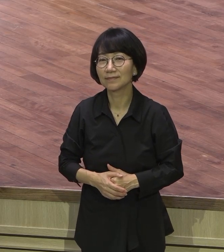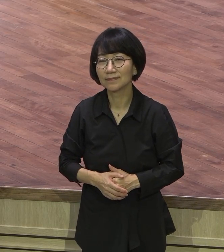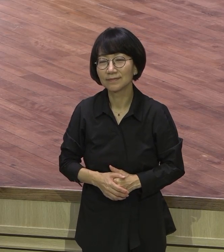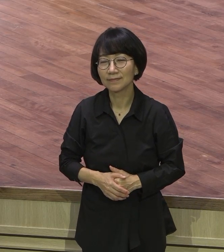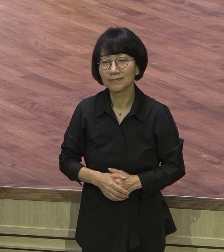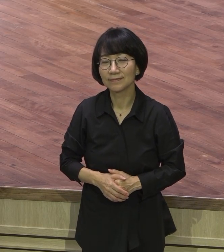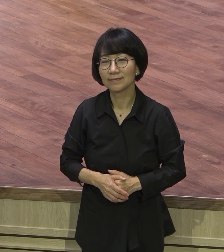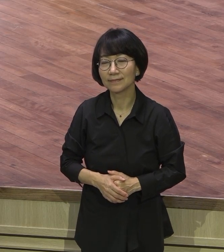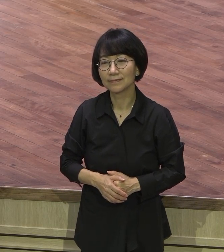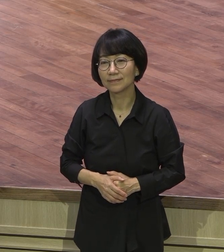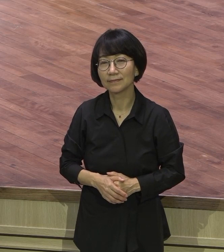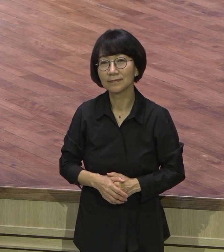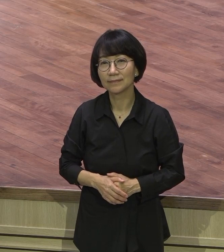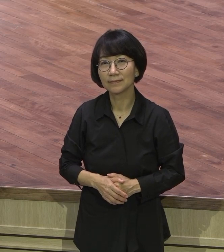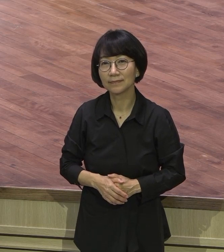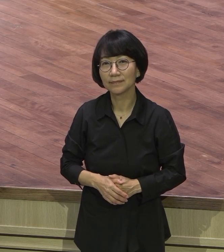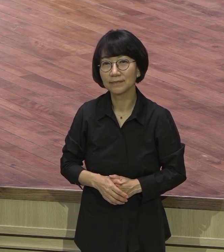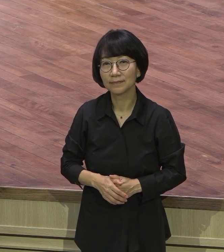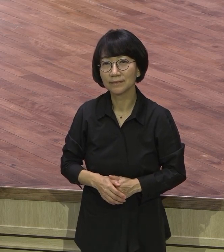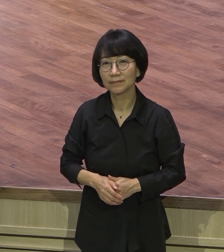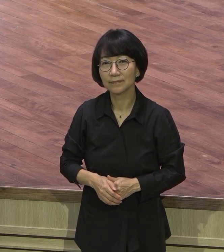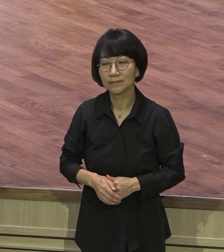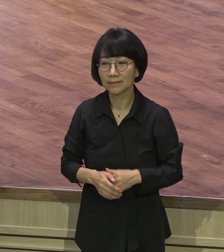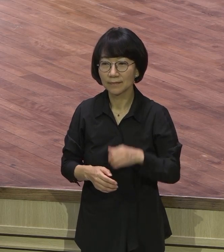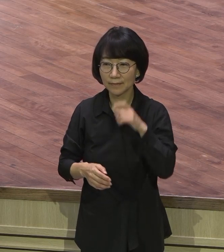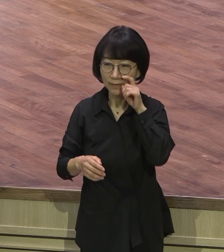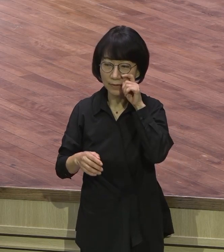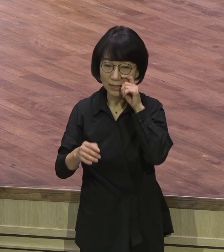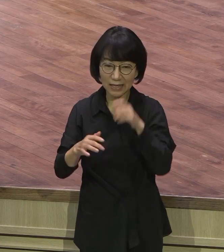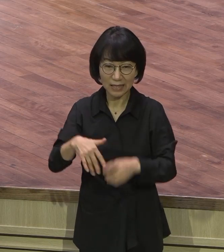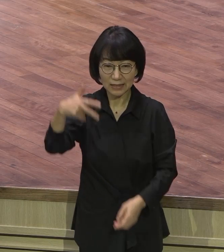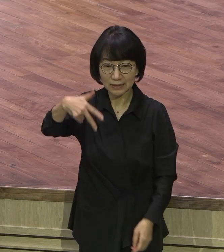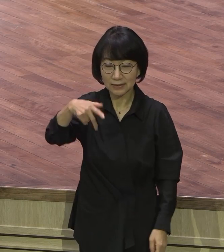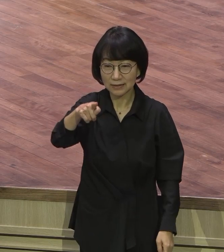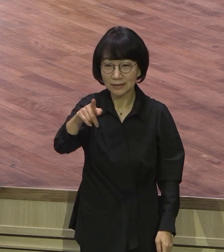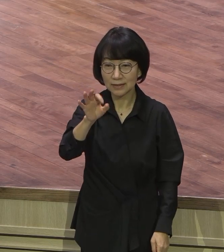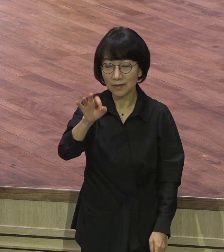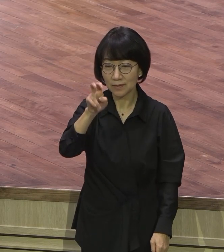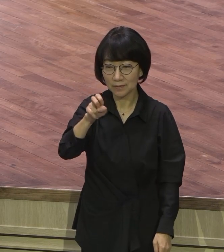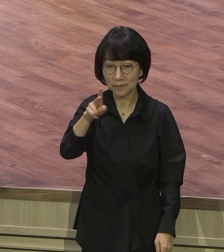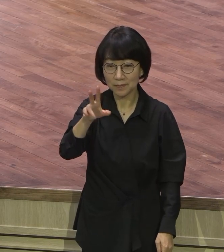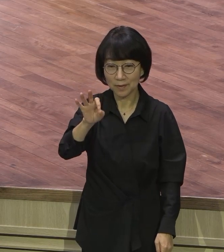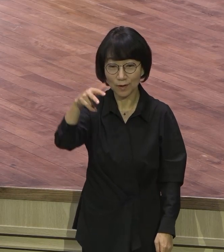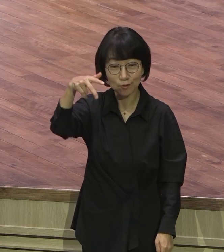뭐 이만둘 교회 지금 가겠습니다 말하고 정명님 장로 본당지 건축인장하고